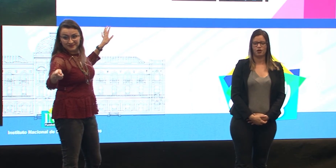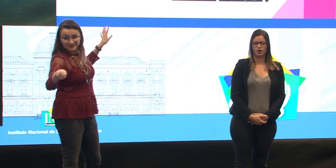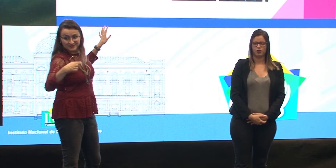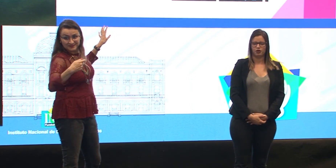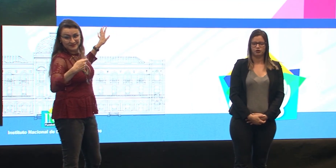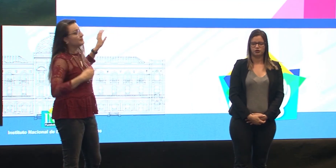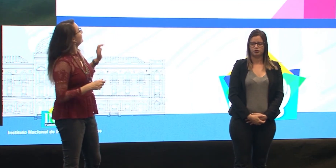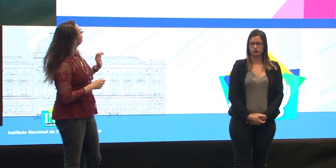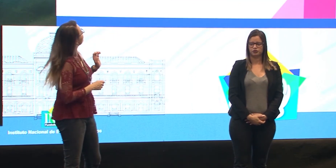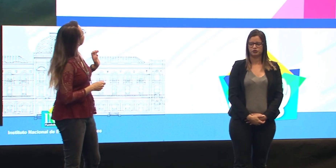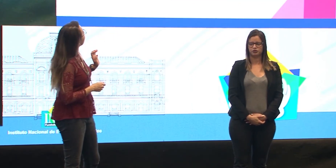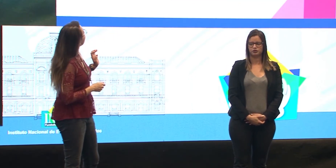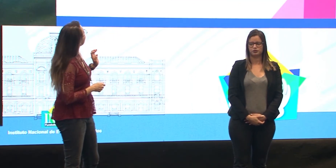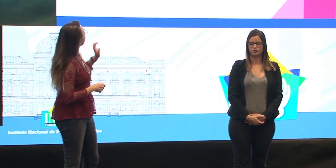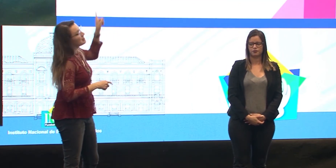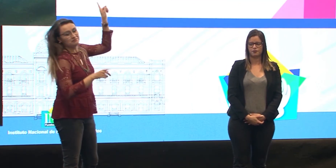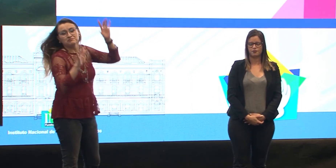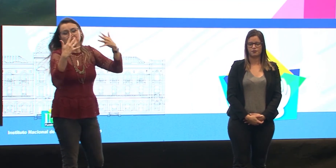passar, por favor?